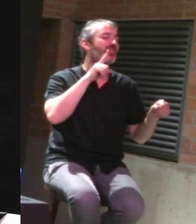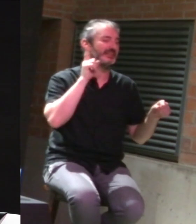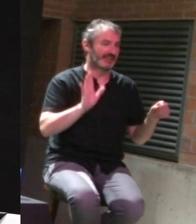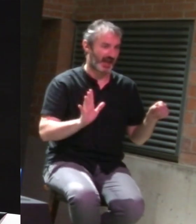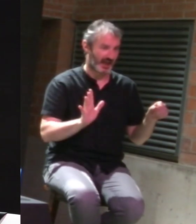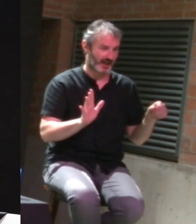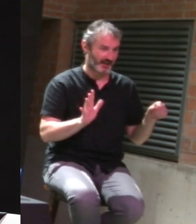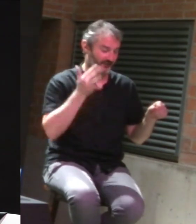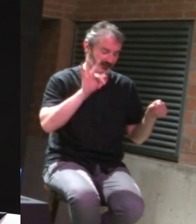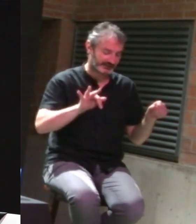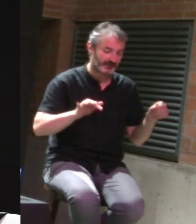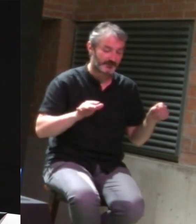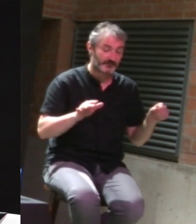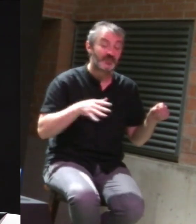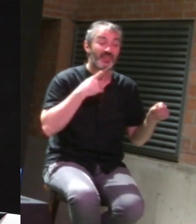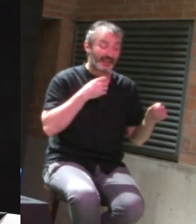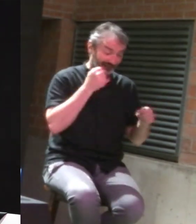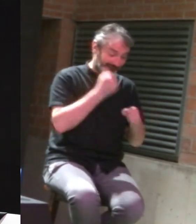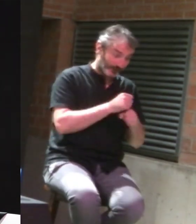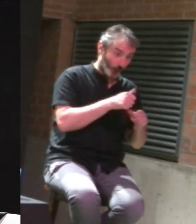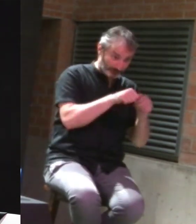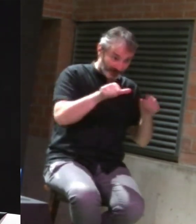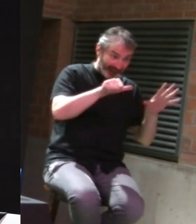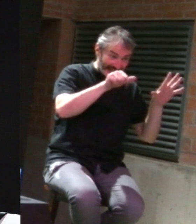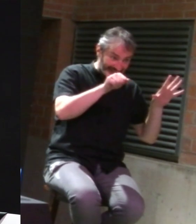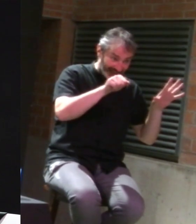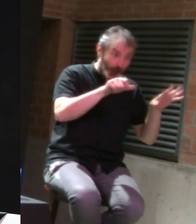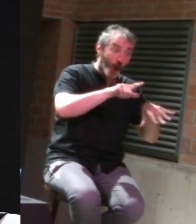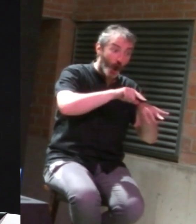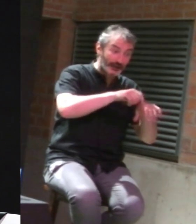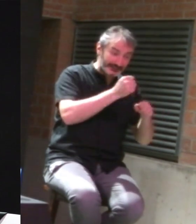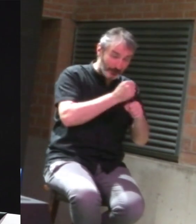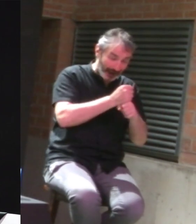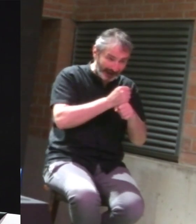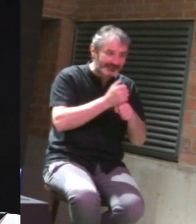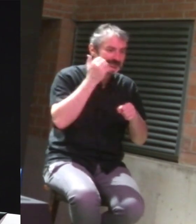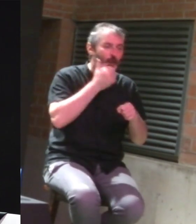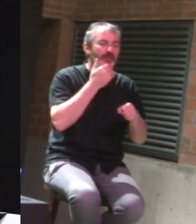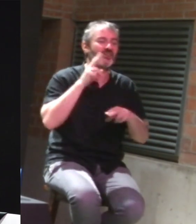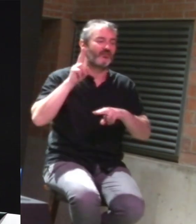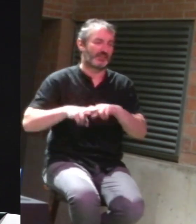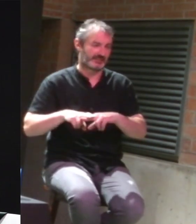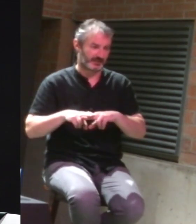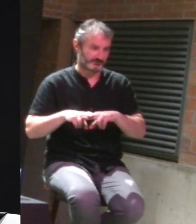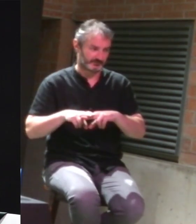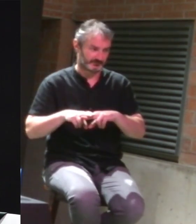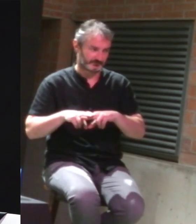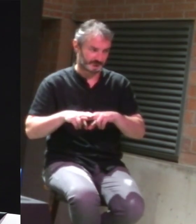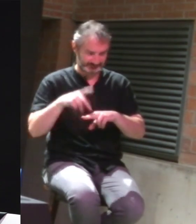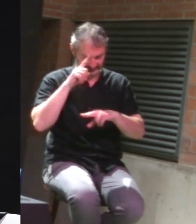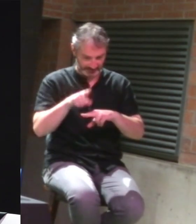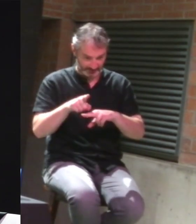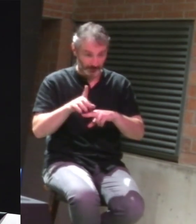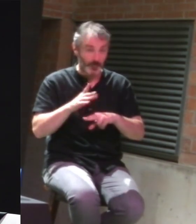La francesa és que es treballava en 60 hores a la setmana i el dissabte a la tarda era festa. Fixeu-vos aquests patrons, eren